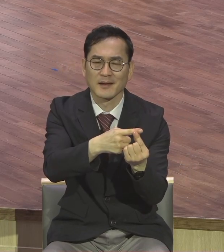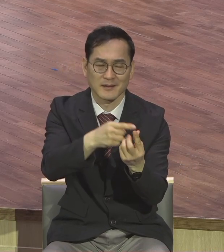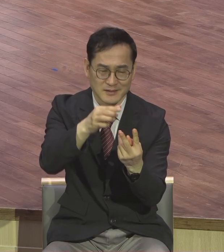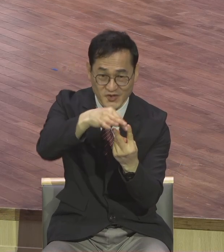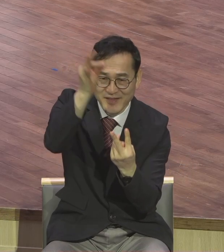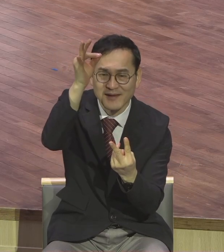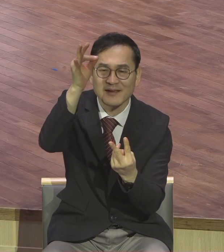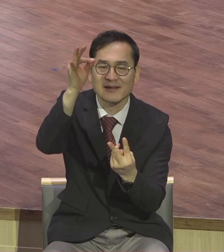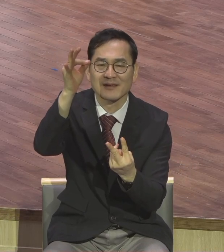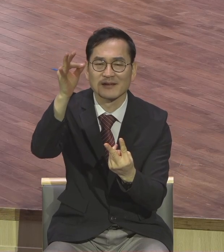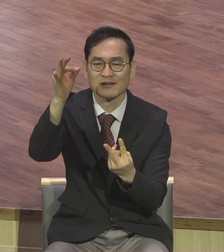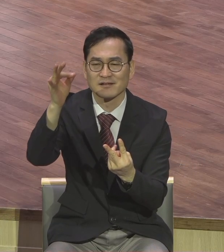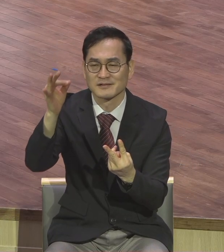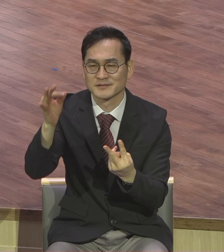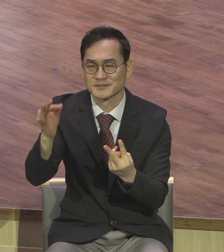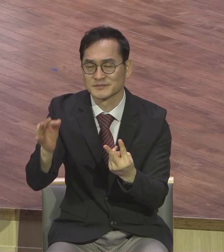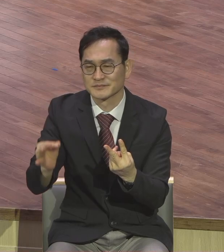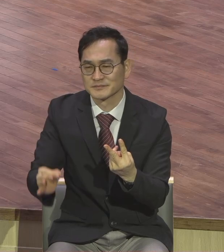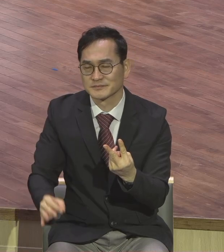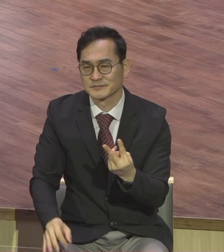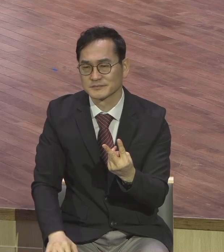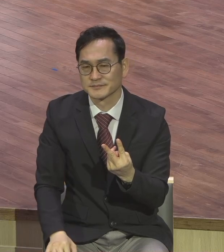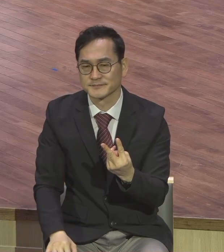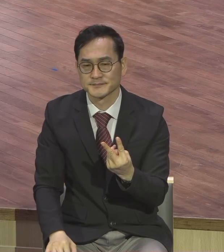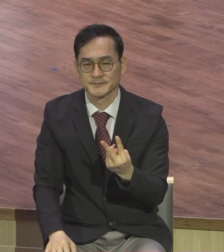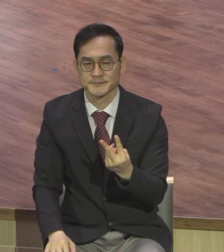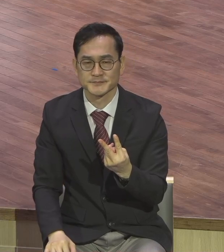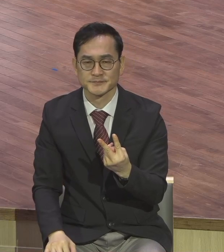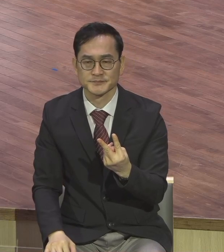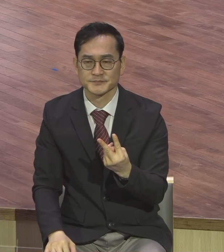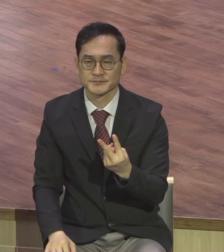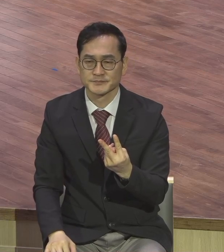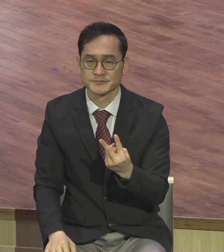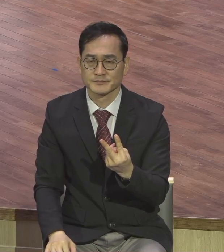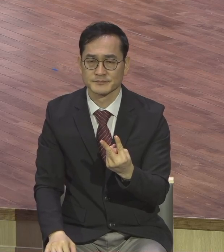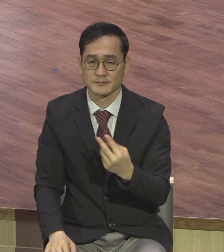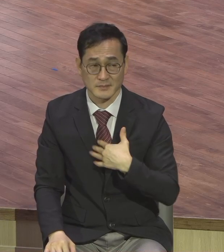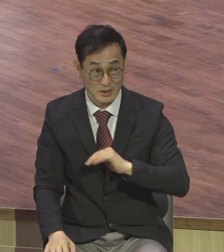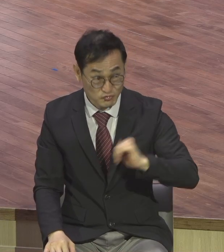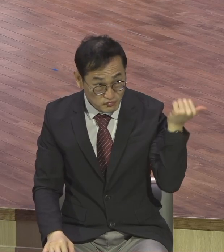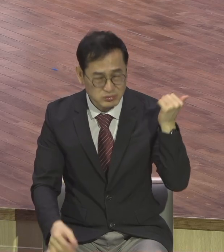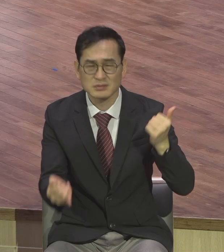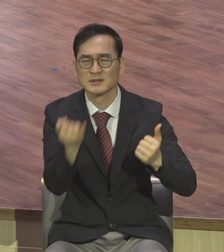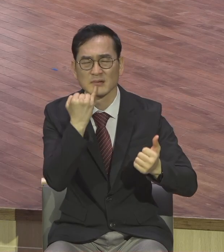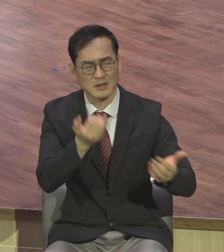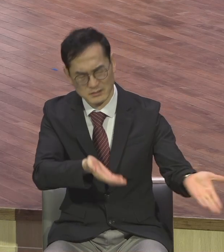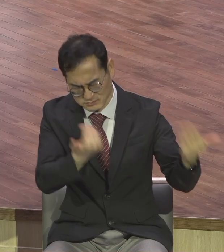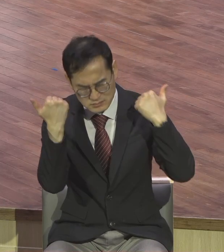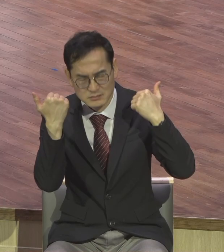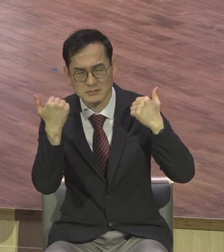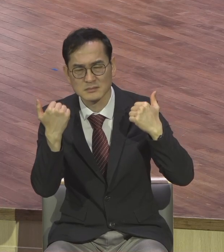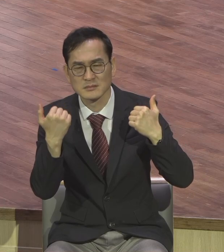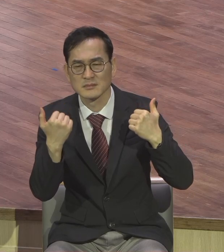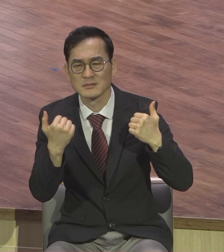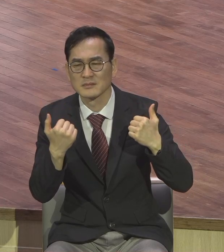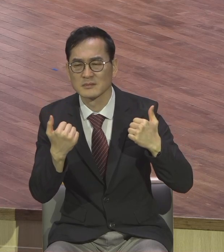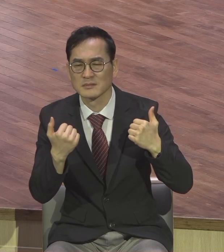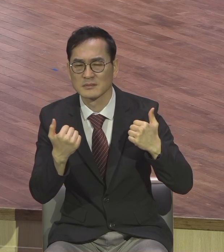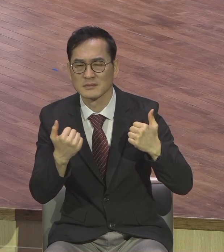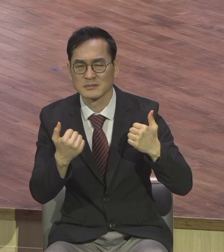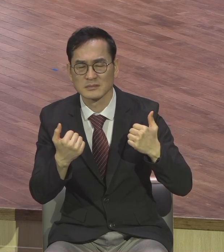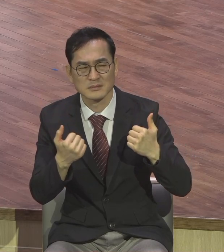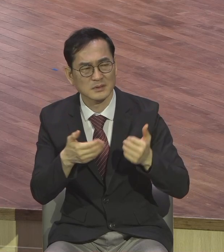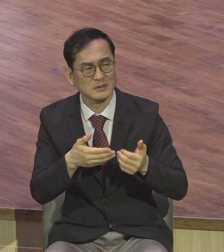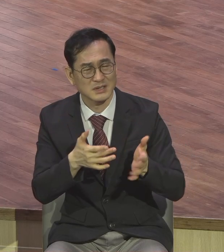우선순위를 분명히 했단 말이에요. 뭐 죽는 자기 죽는 거 자기 손해 보는 거 이것에 문제가 되지 않았다